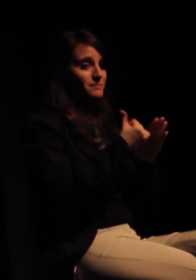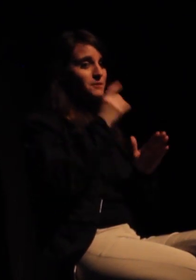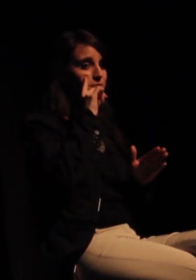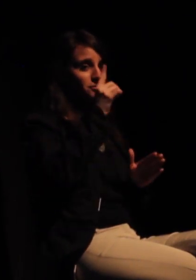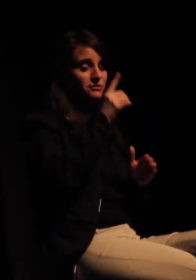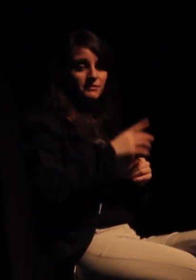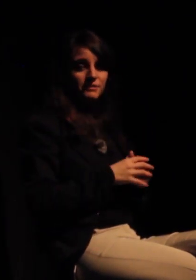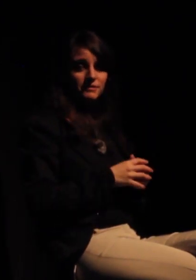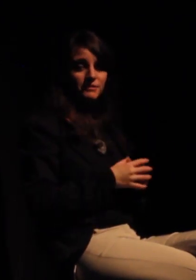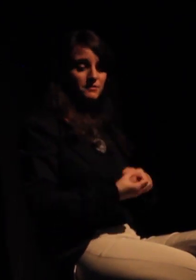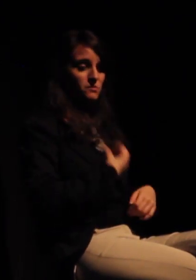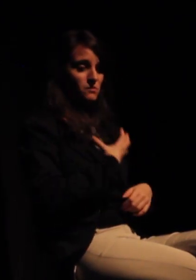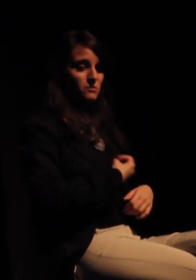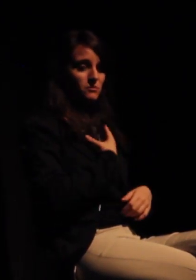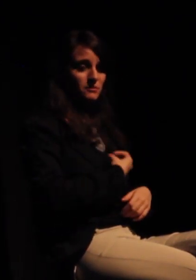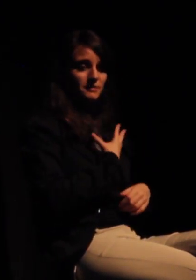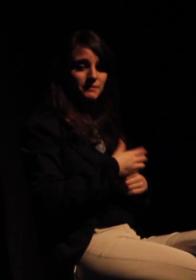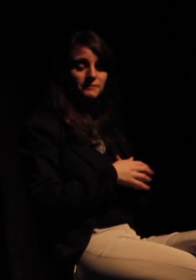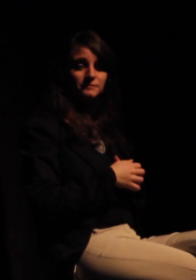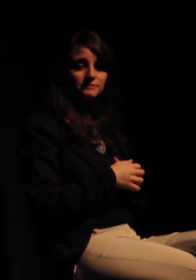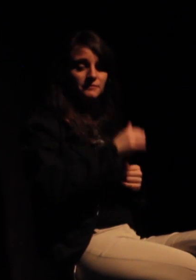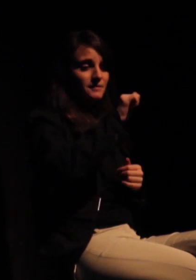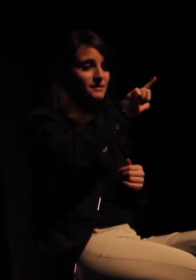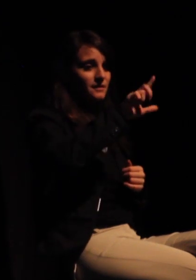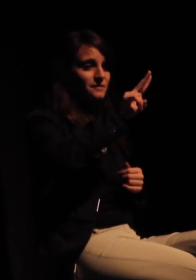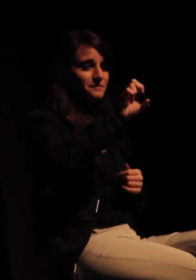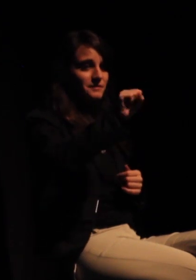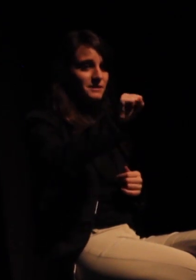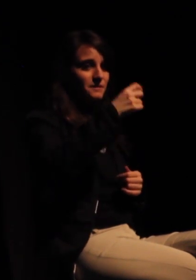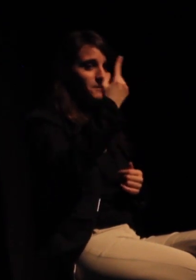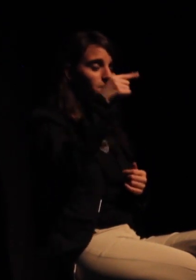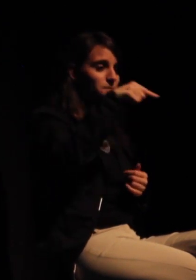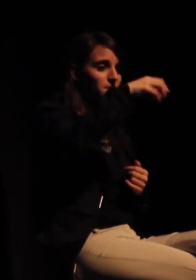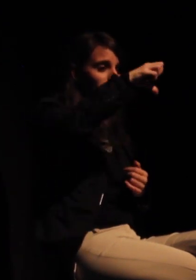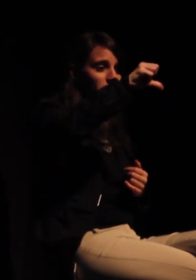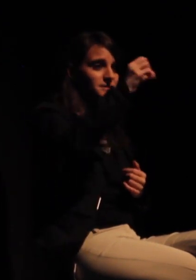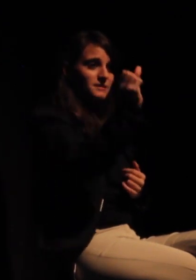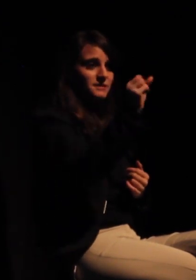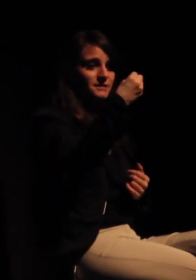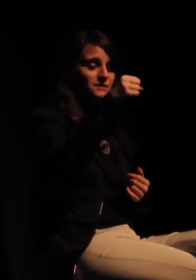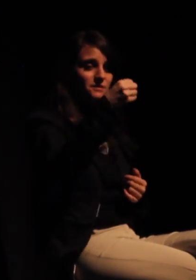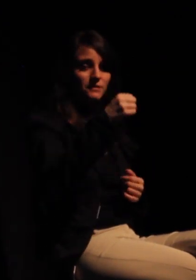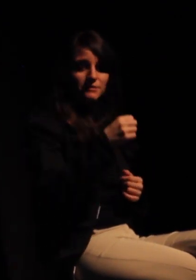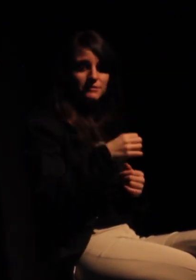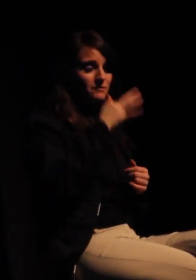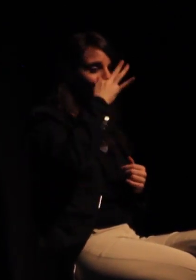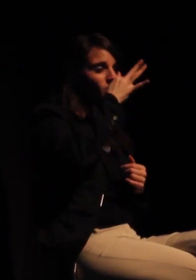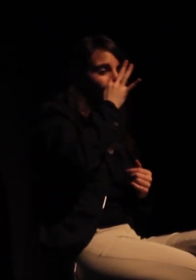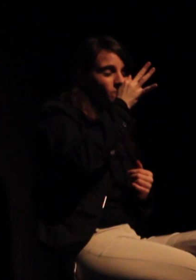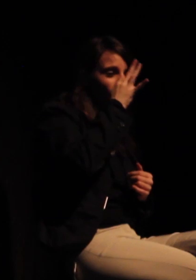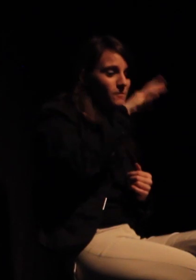como dizia aquele poema do Eduardo Alves da Costa, em 1968, no primeiro dia eles vêm e colhem uma flor no